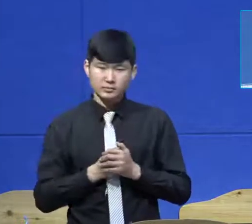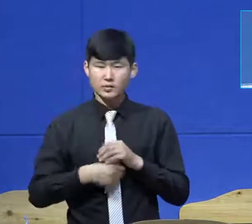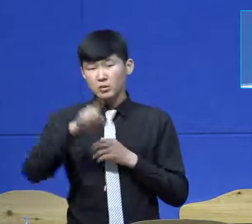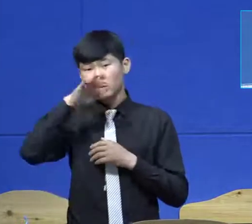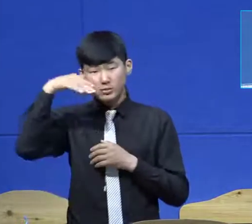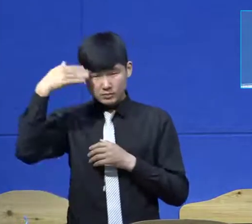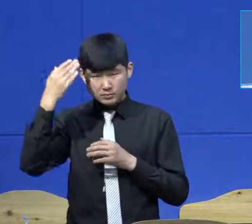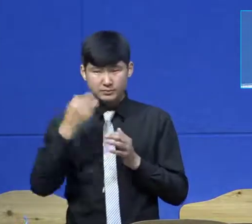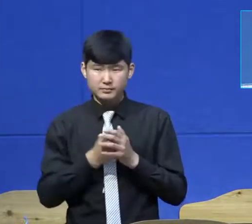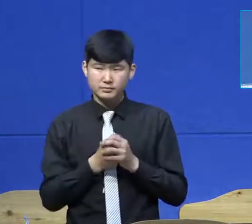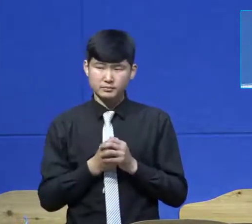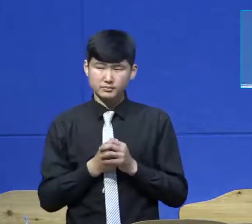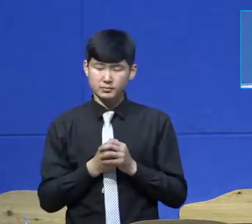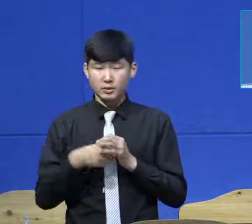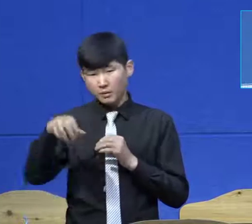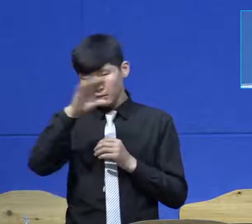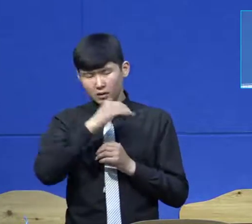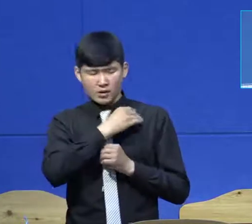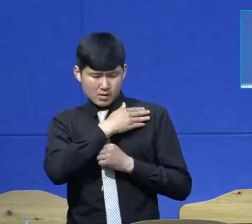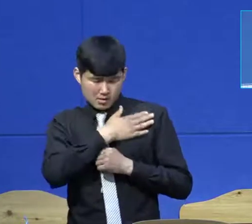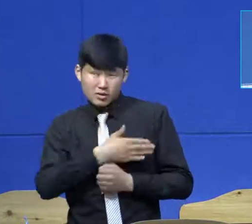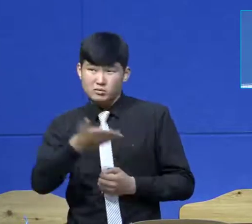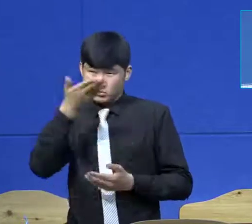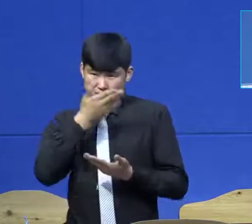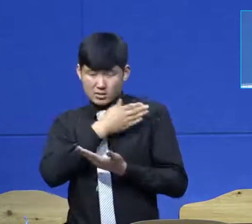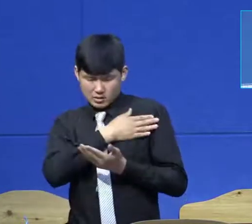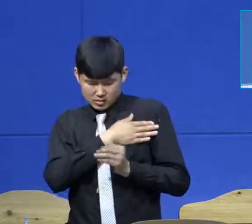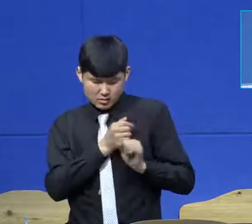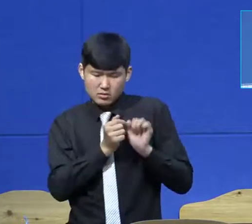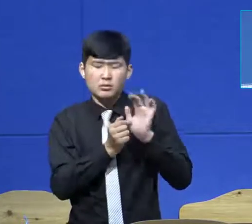Бурхан бидний хайрладаг хайр ингэж илэрсэн.